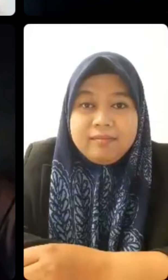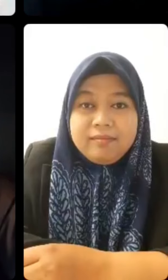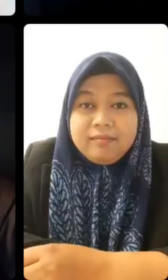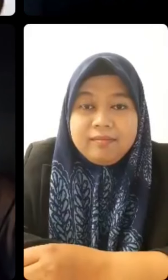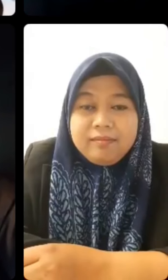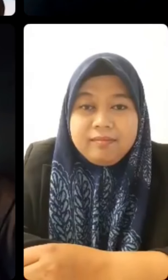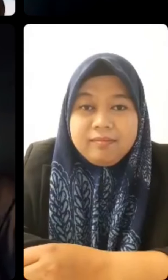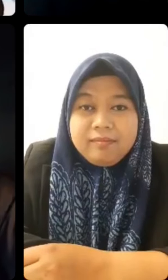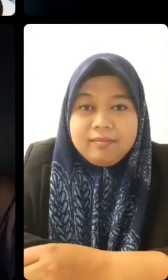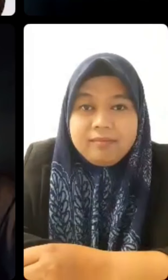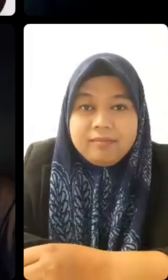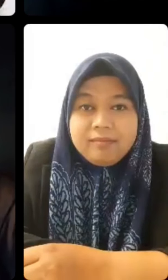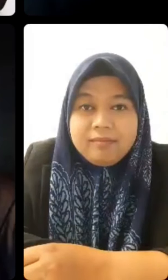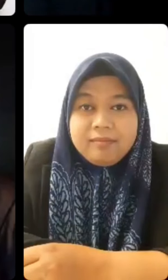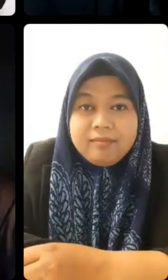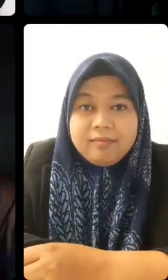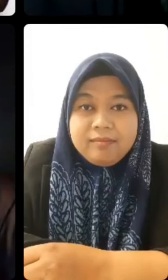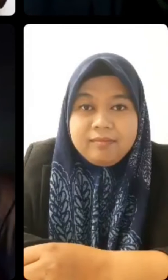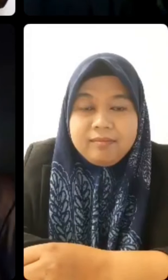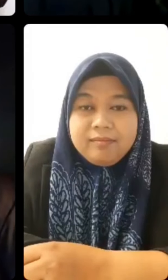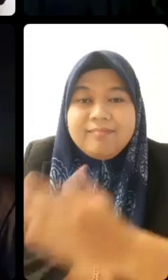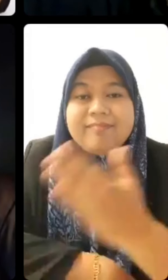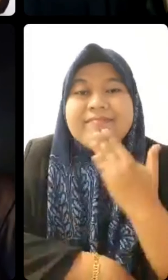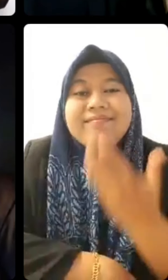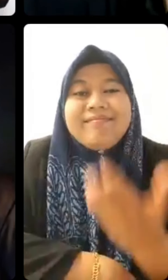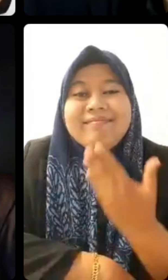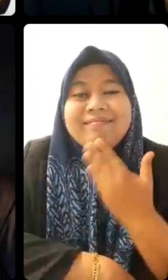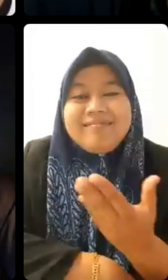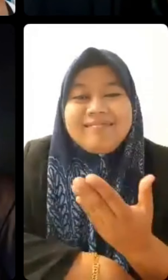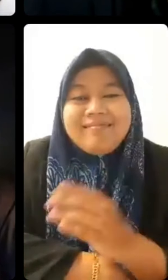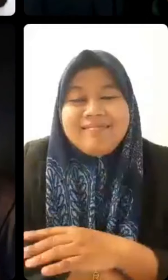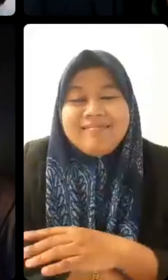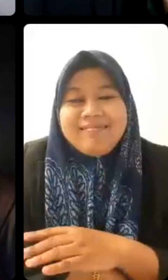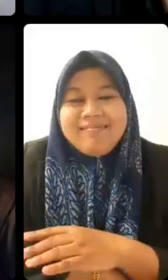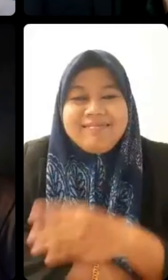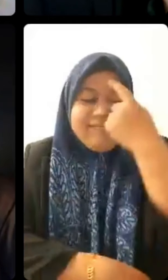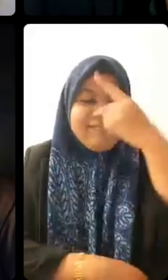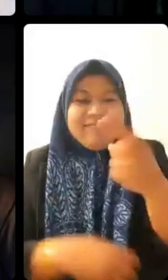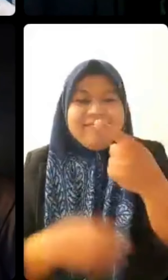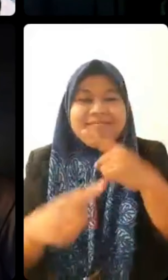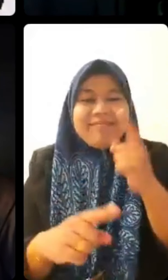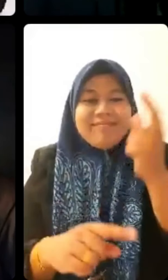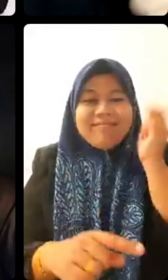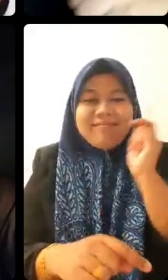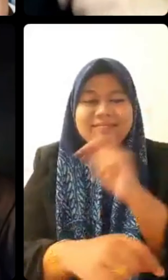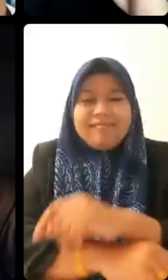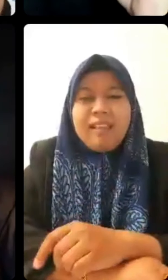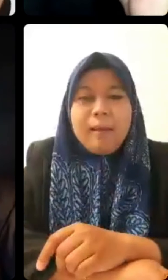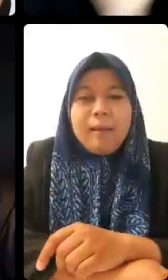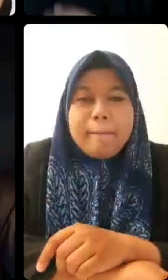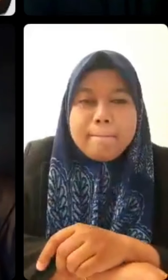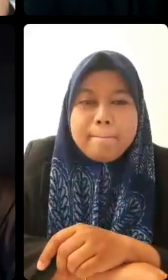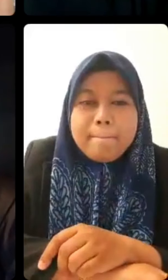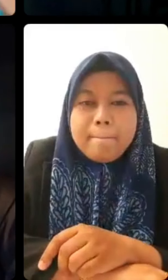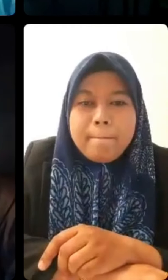Okey, terima kasih Cik Anis atas penjawapan jawapan daripada soalan tadi. Okey. Kita nak